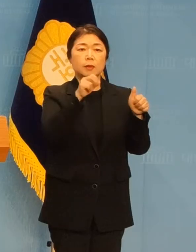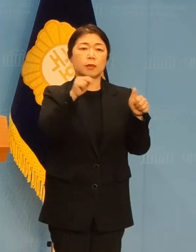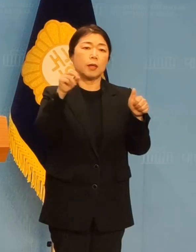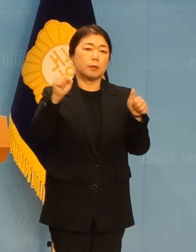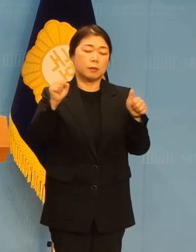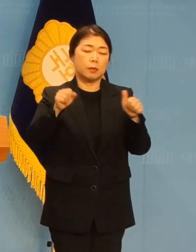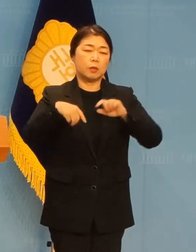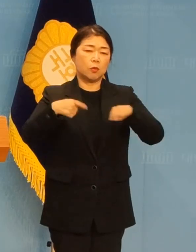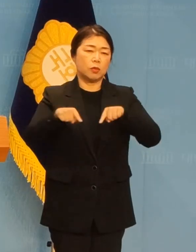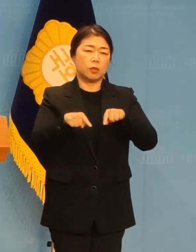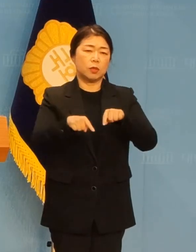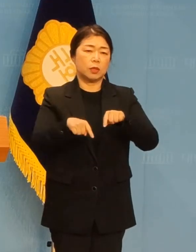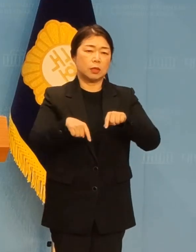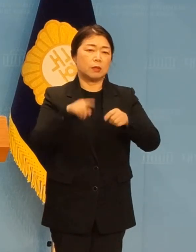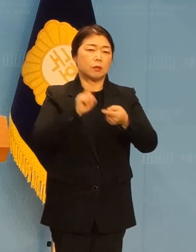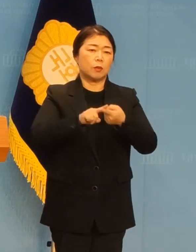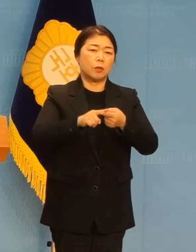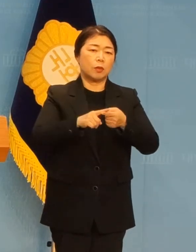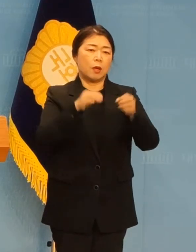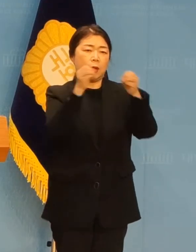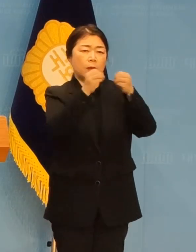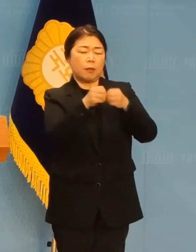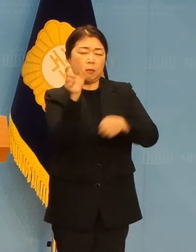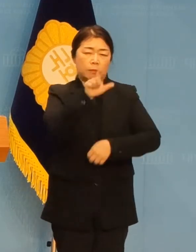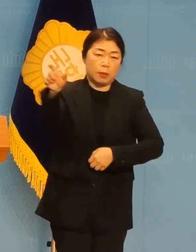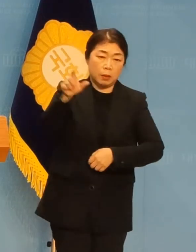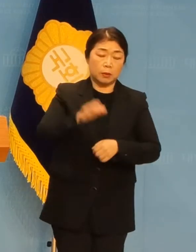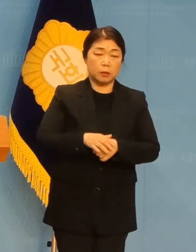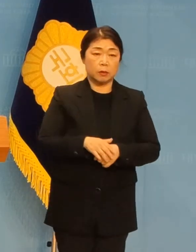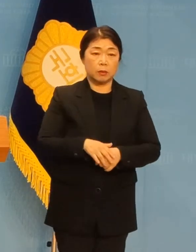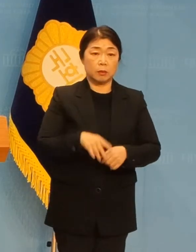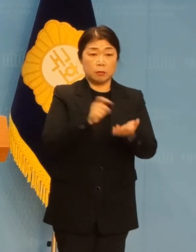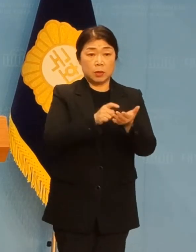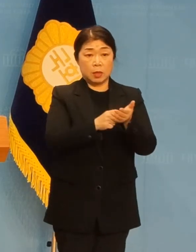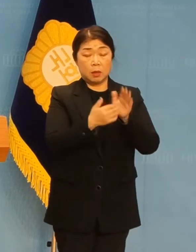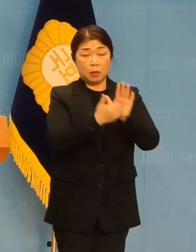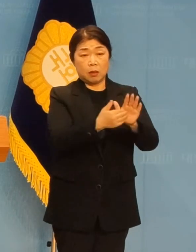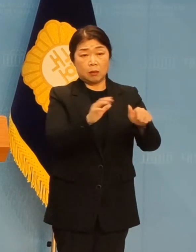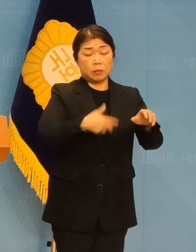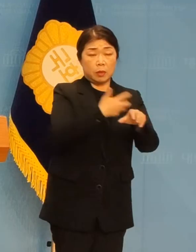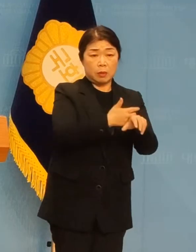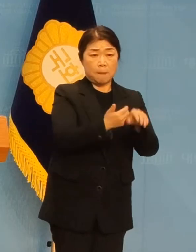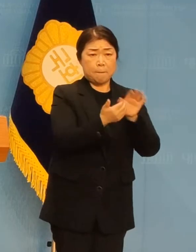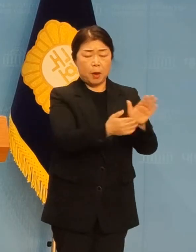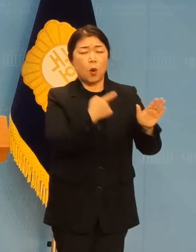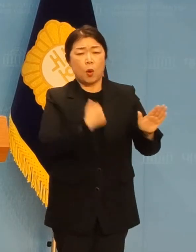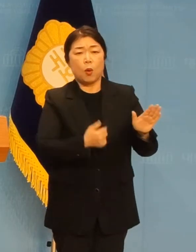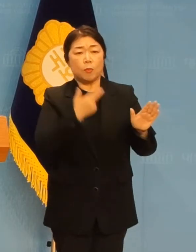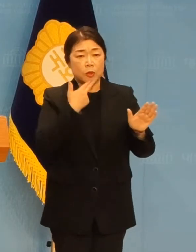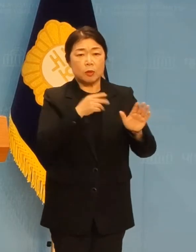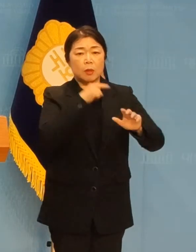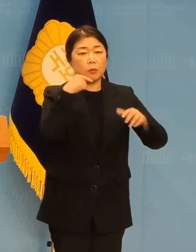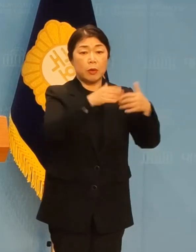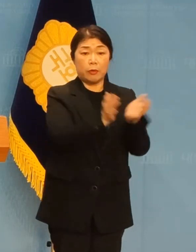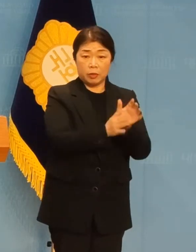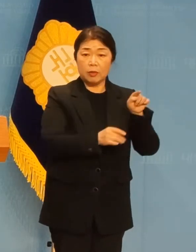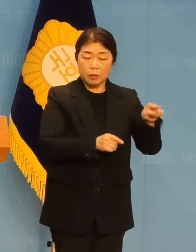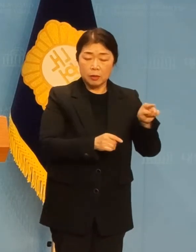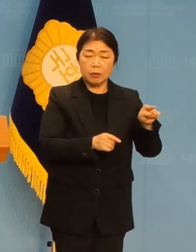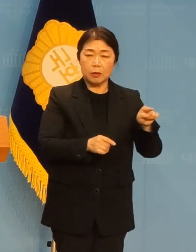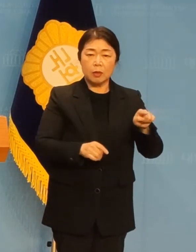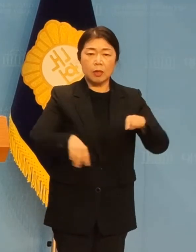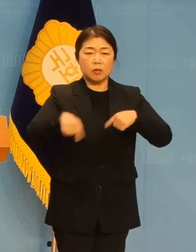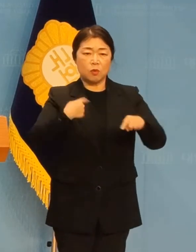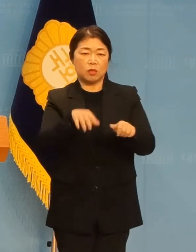SNS에 정치 공세를 펼쳤습니다. 비상겸을 막지 않은 국힘당이 국민께 바짝 엎드려 사죄해야 하는 날에 정치적